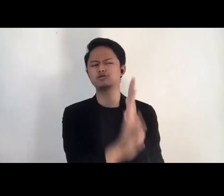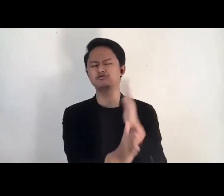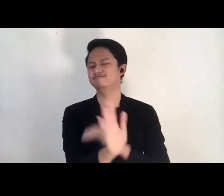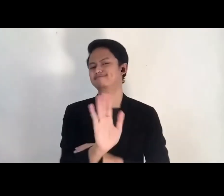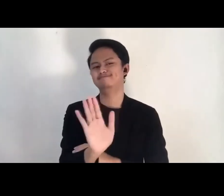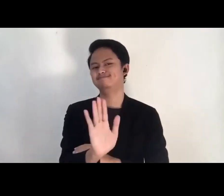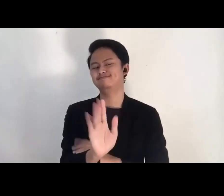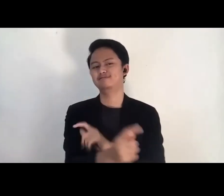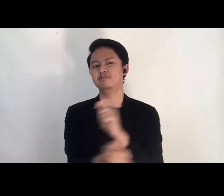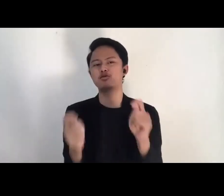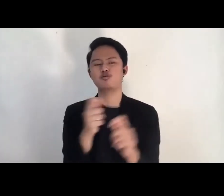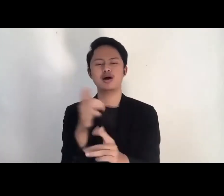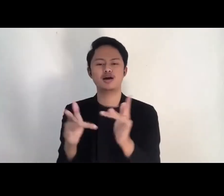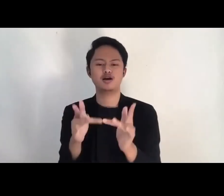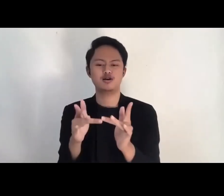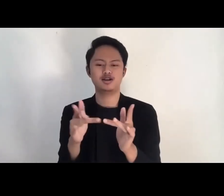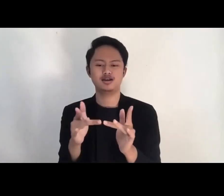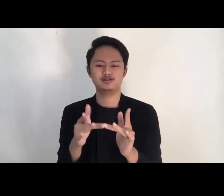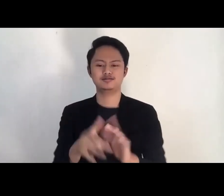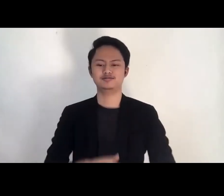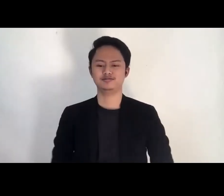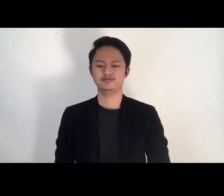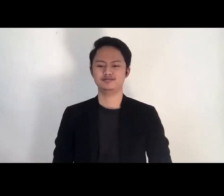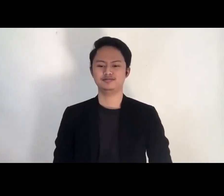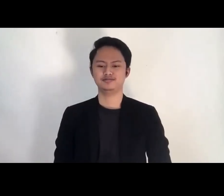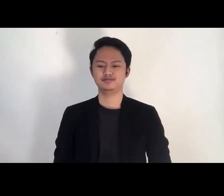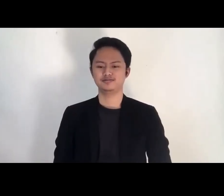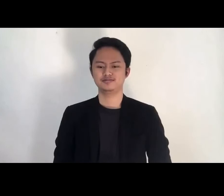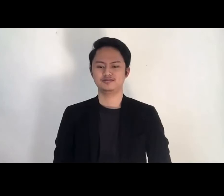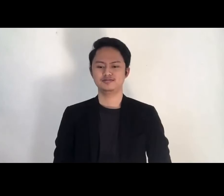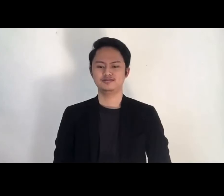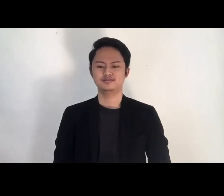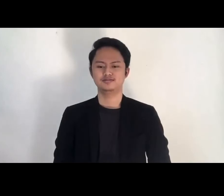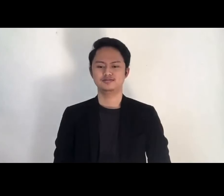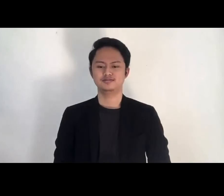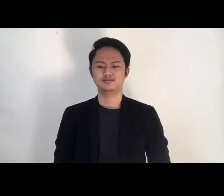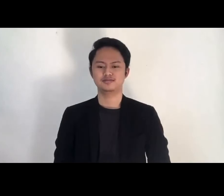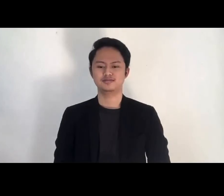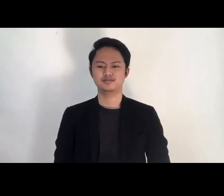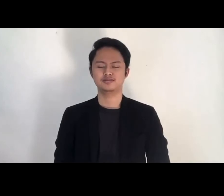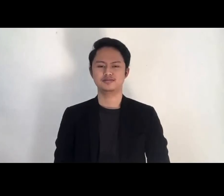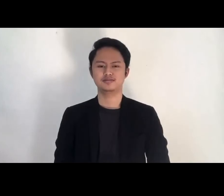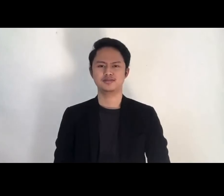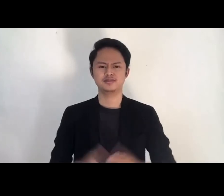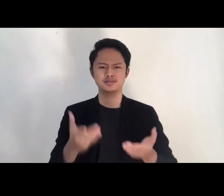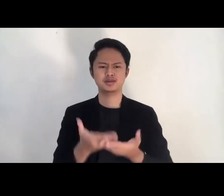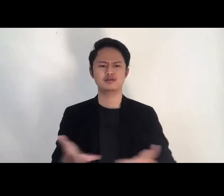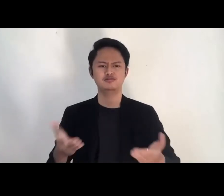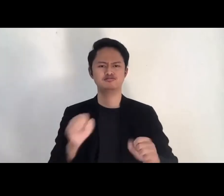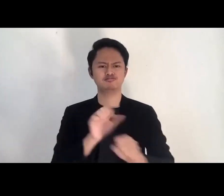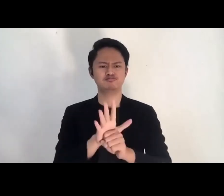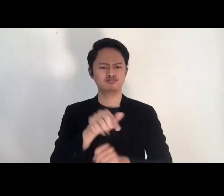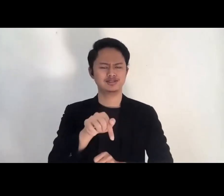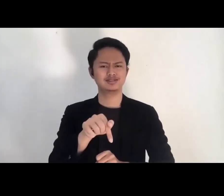dengan daring dan luring. Nah, menghadapi situasi ini, menyadari